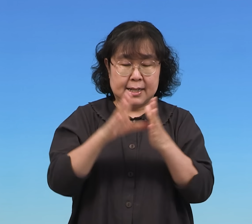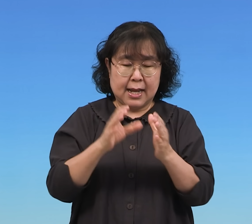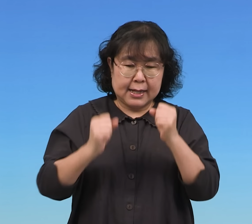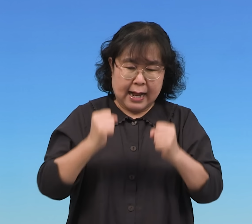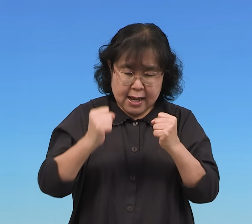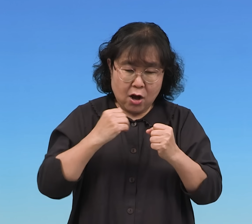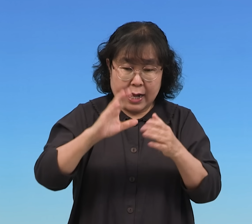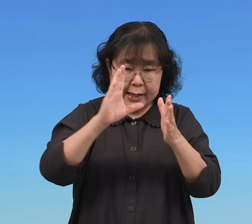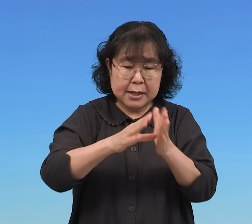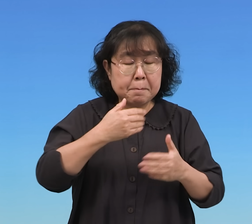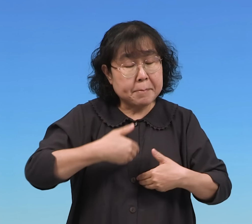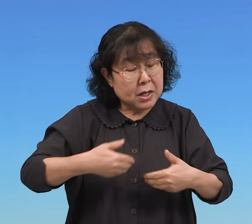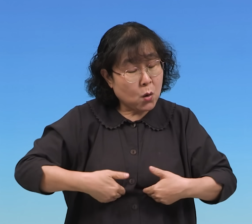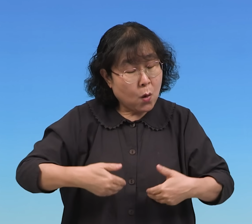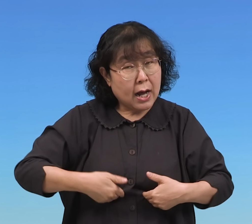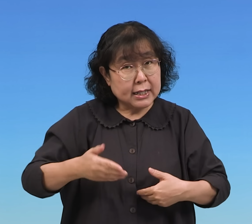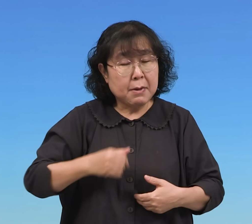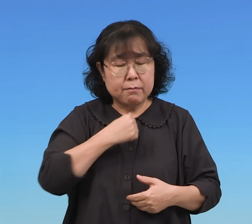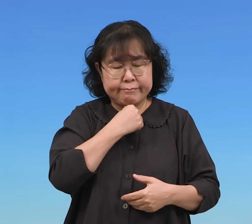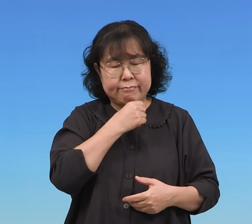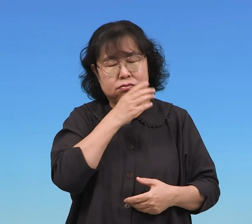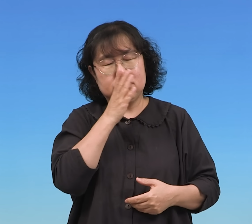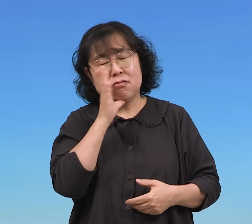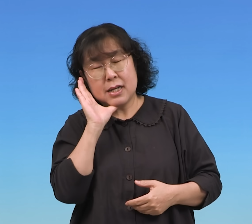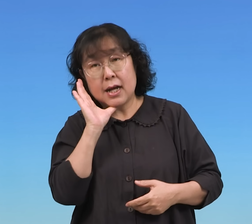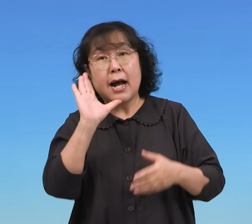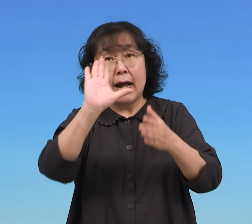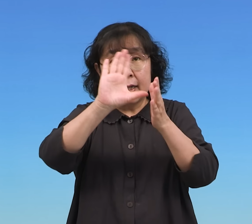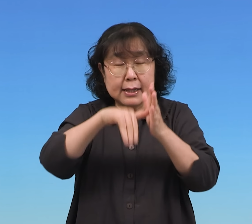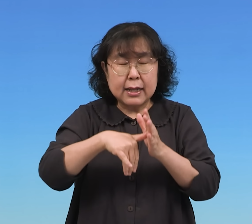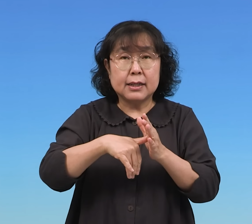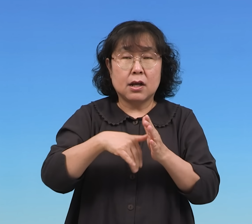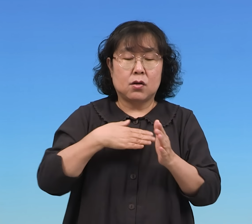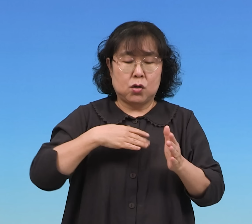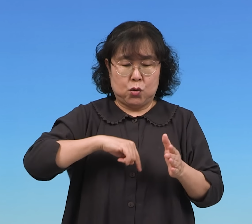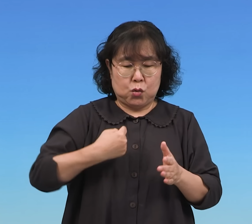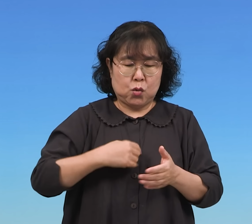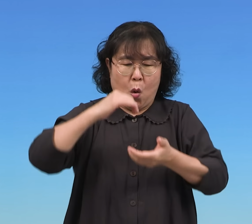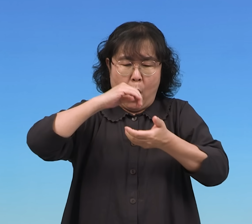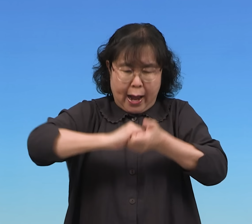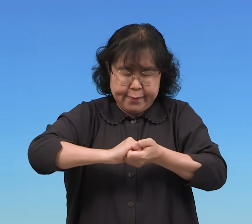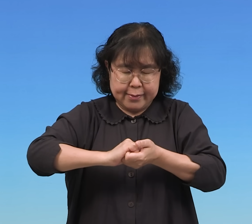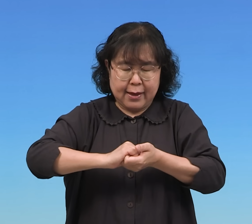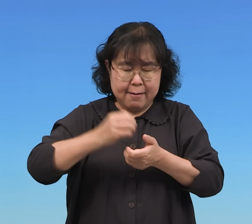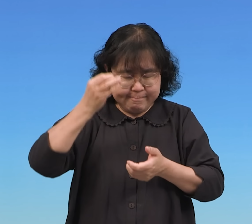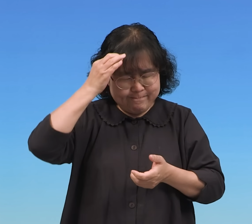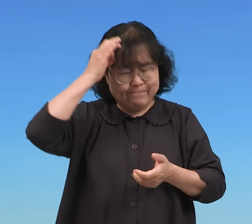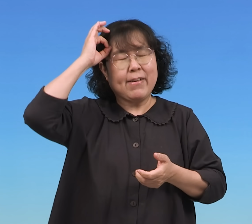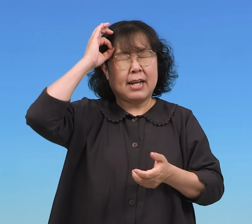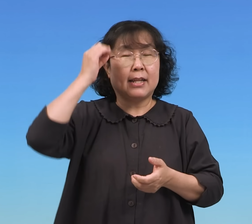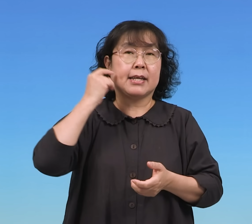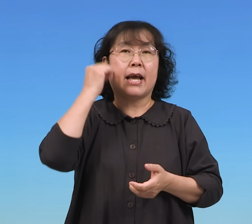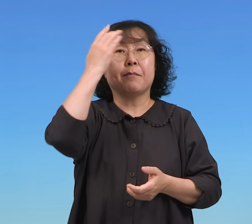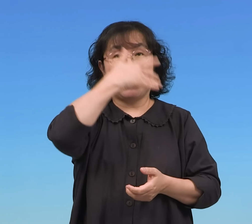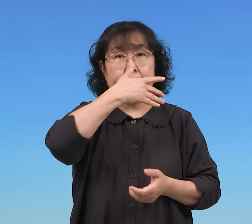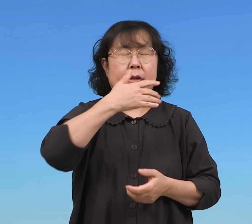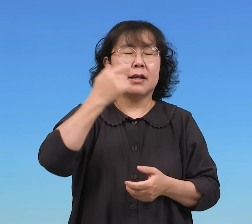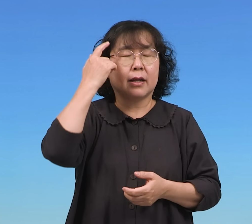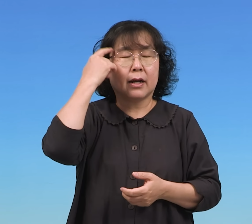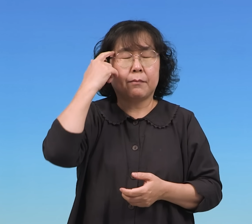이런 것들이 필요하지만, 이제 점점 나이가 들어갈수록 우리 스스로의 한계를 인식하는 게 아름다운 것